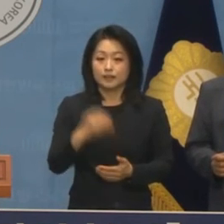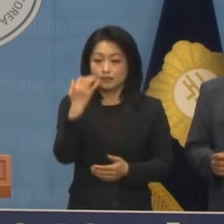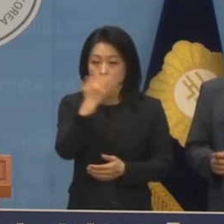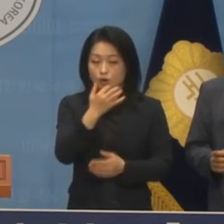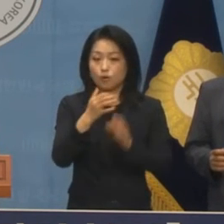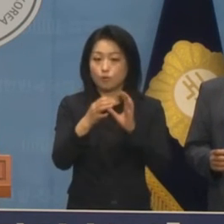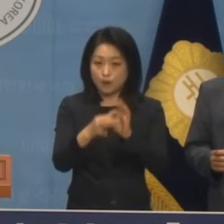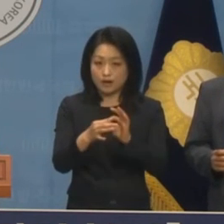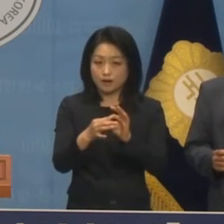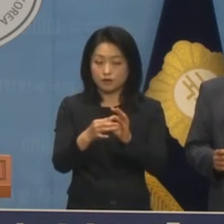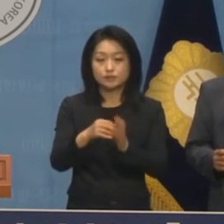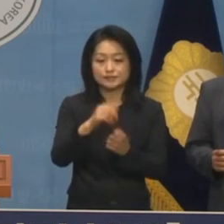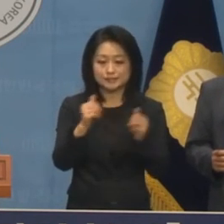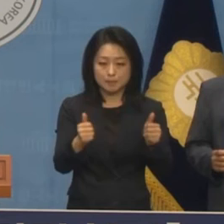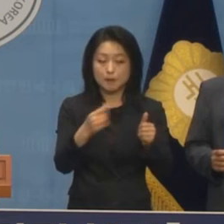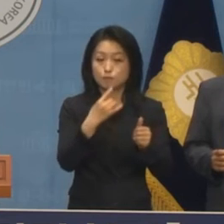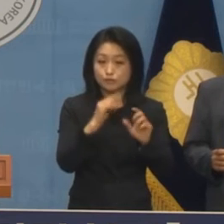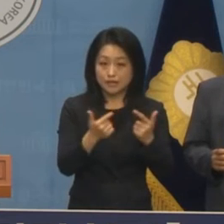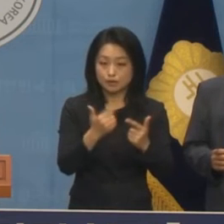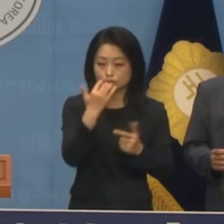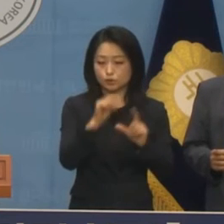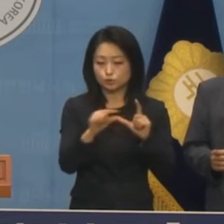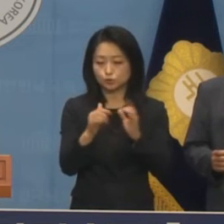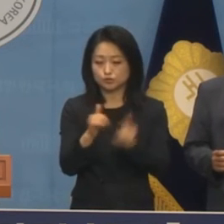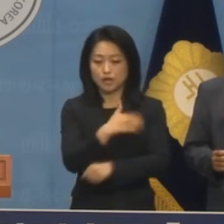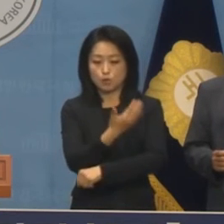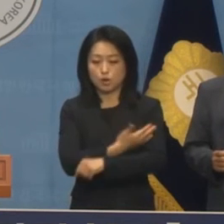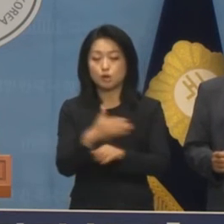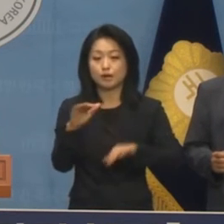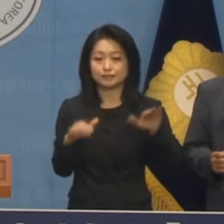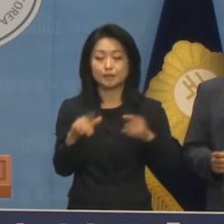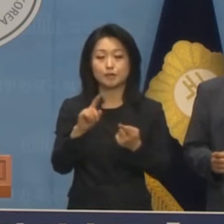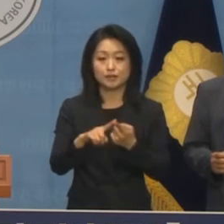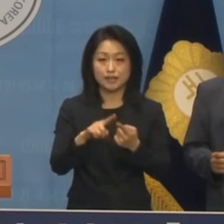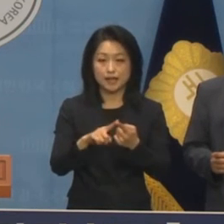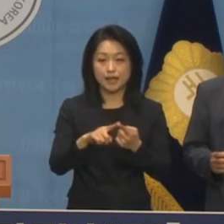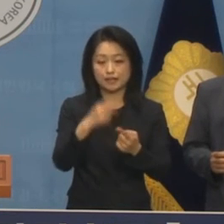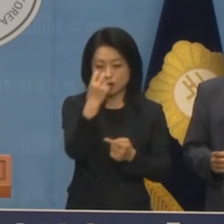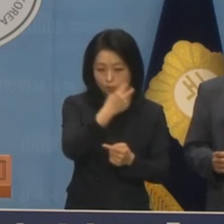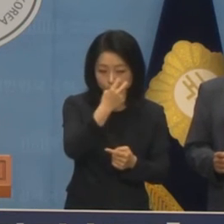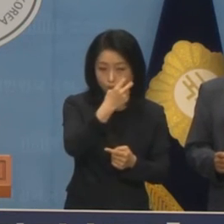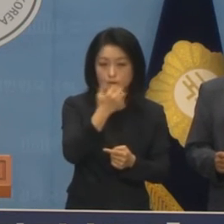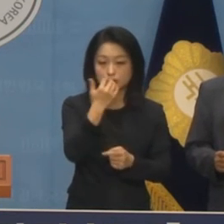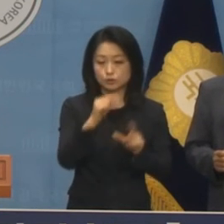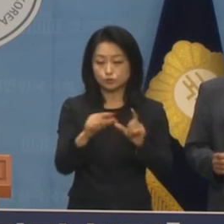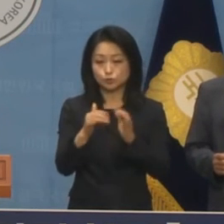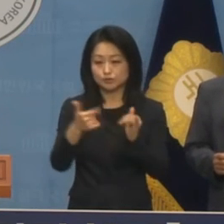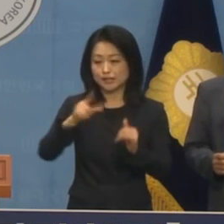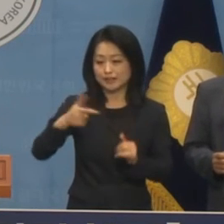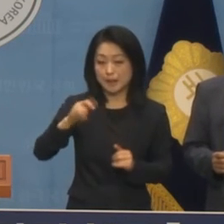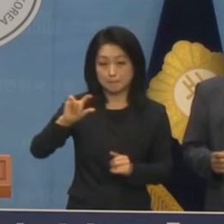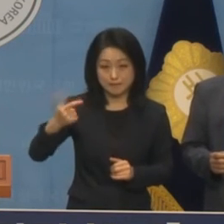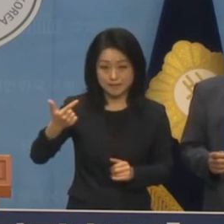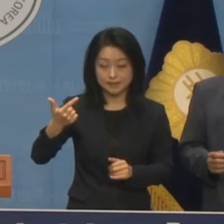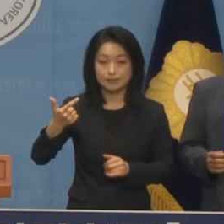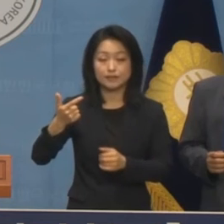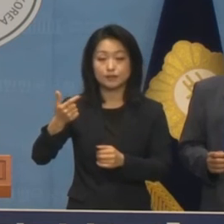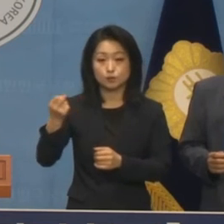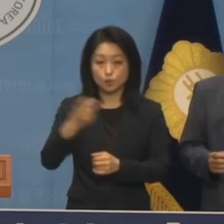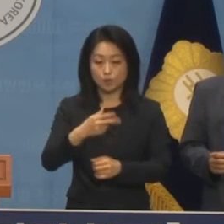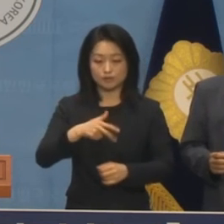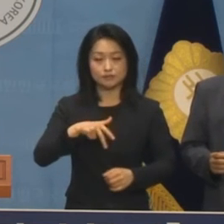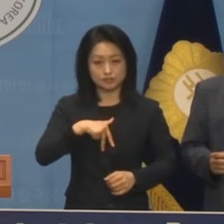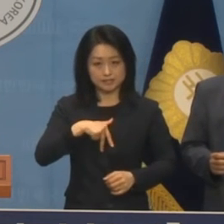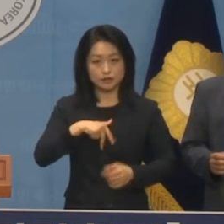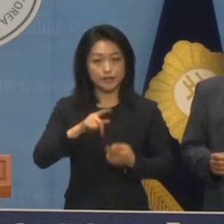관련 재판뿐만 아니라 성소수자의 권리와 차별에 관한 검토, 성소수자 난민과 숨겨진 정체성의 문제